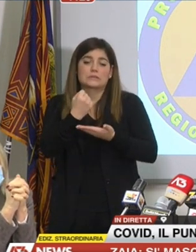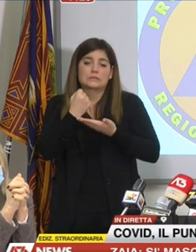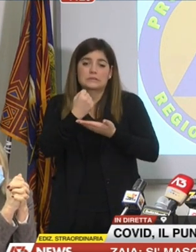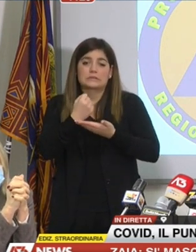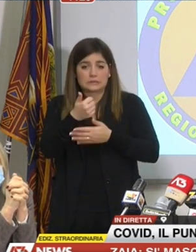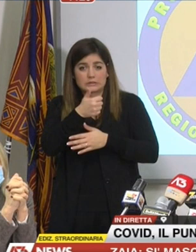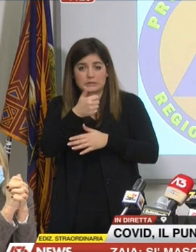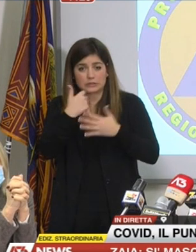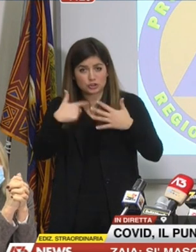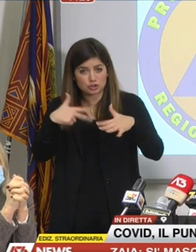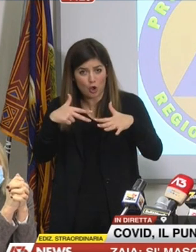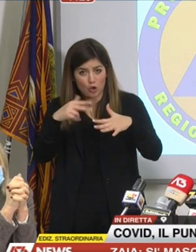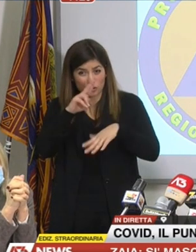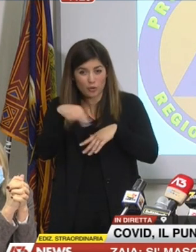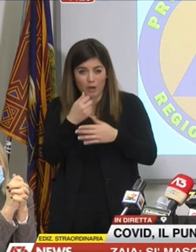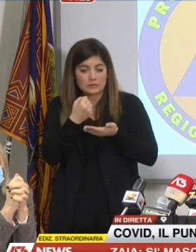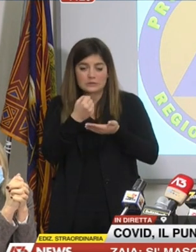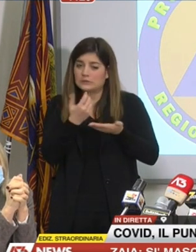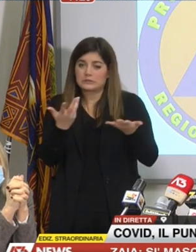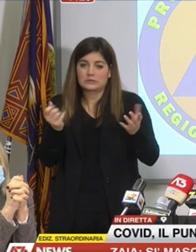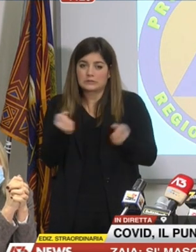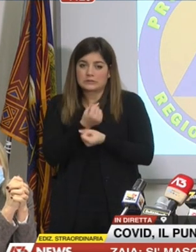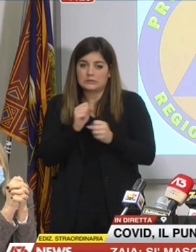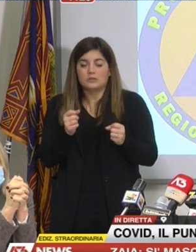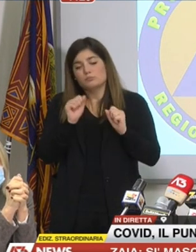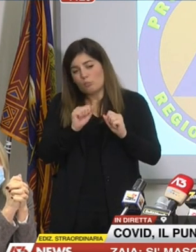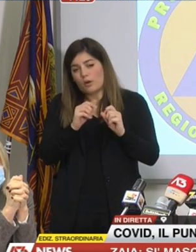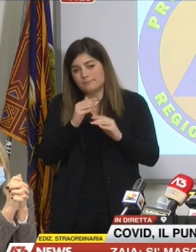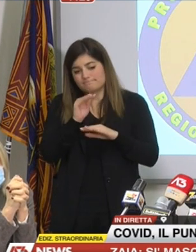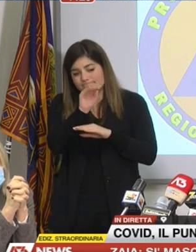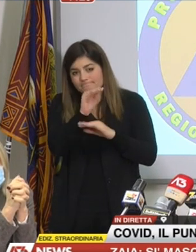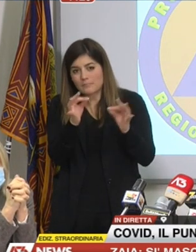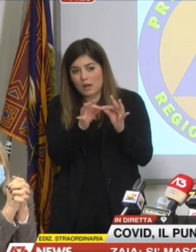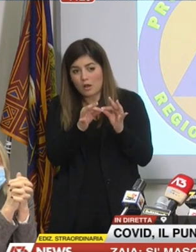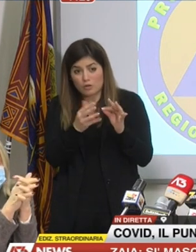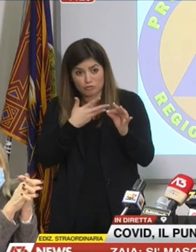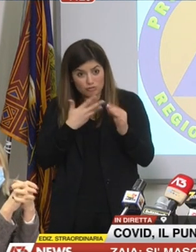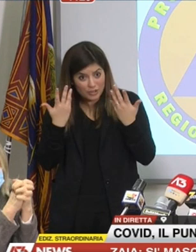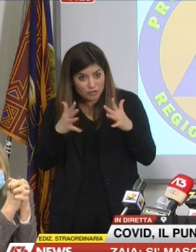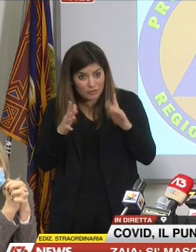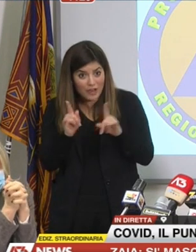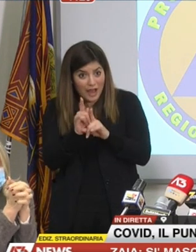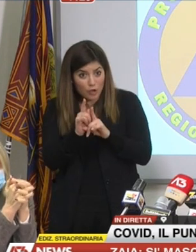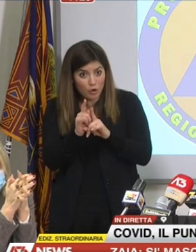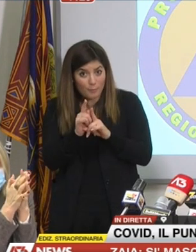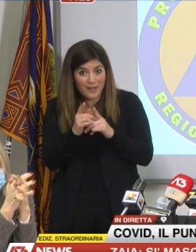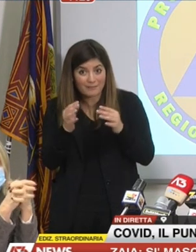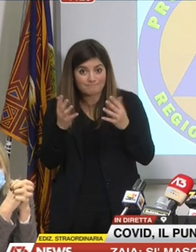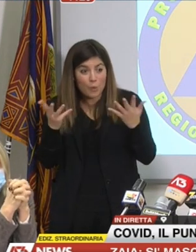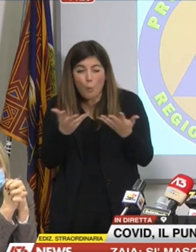e che eventualmente si rivedrà l'accordo, ma ci sono già delle idee in quel senso? Sì, sì, guardate,